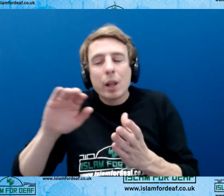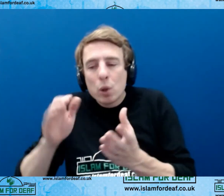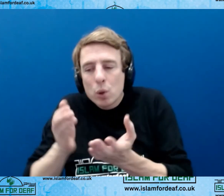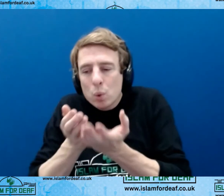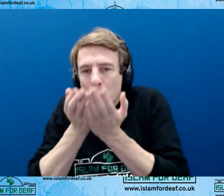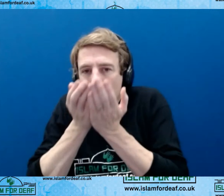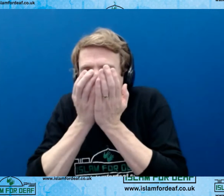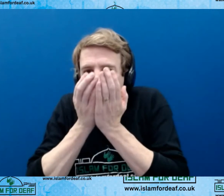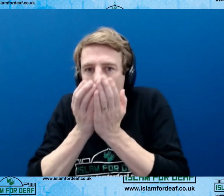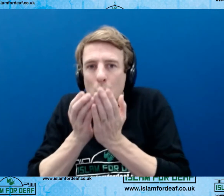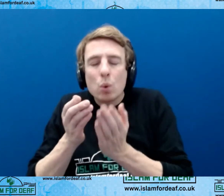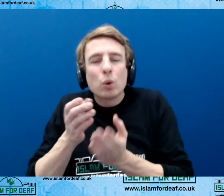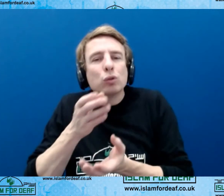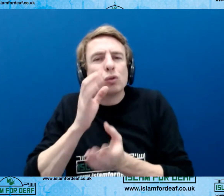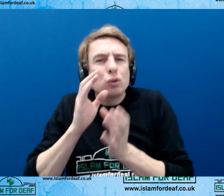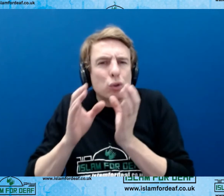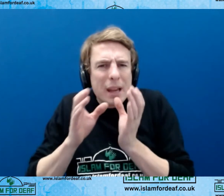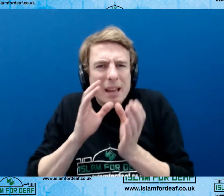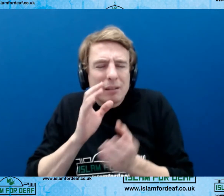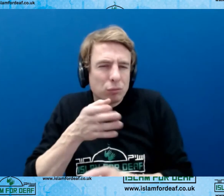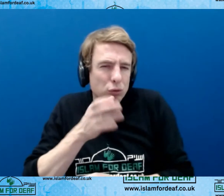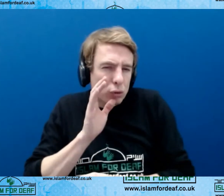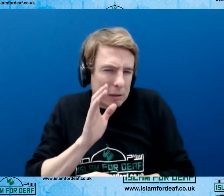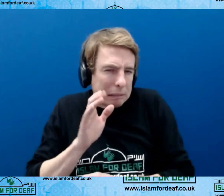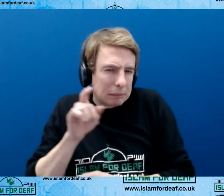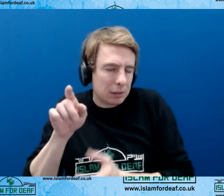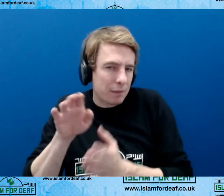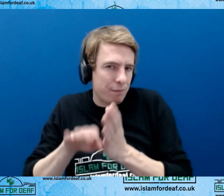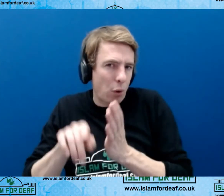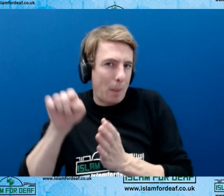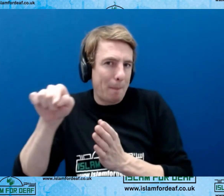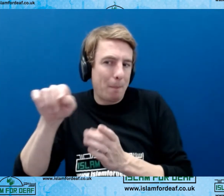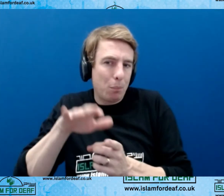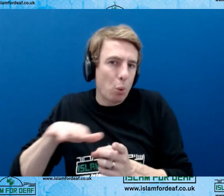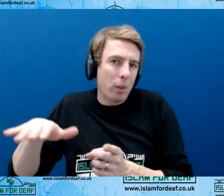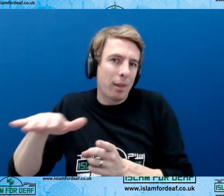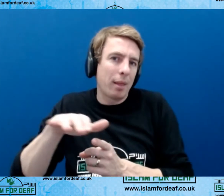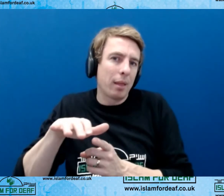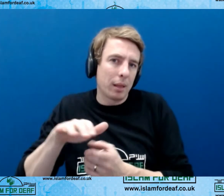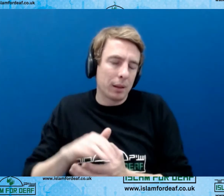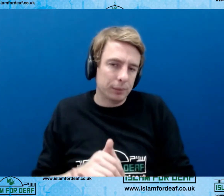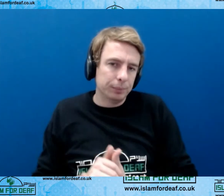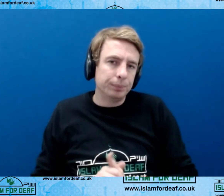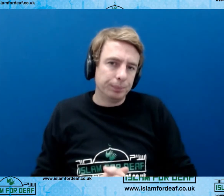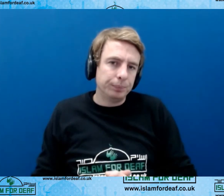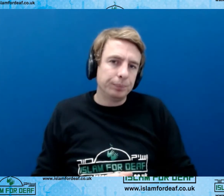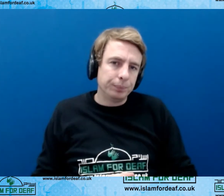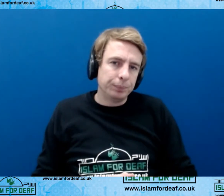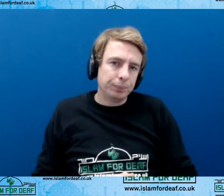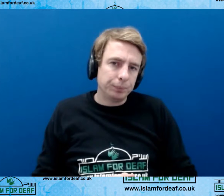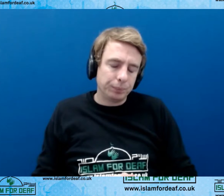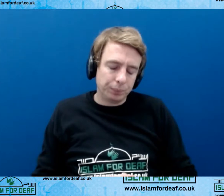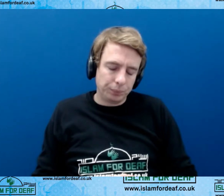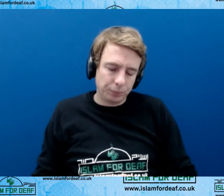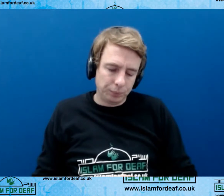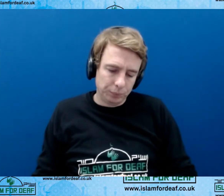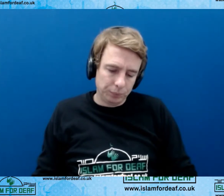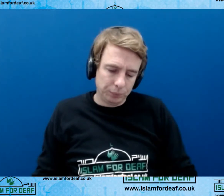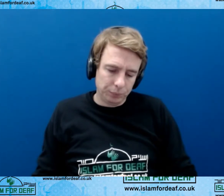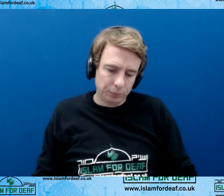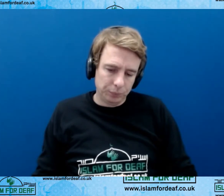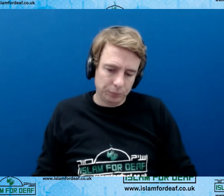شهر، يعني مساحته مسيرة شهر طولا ومسيرة شهر عرضا. And